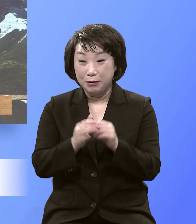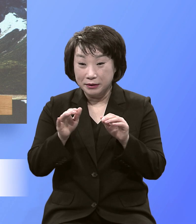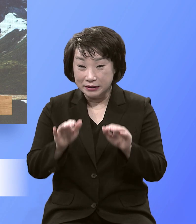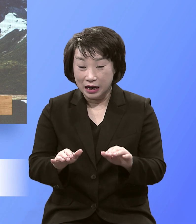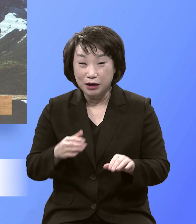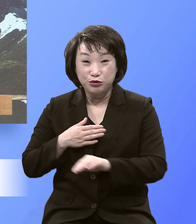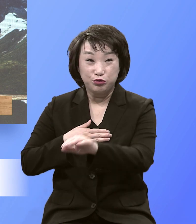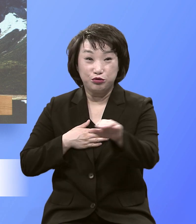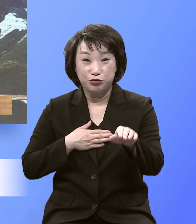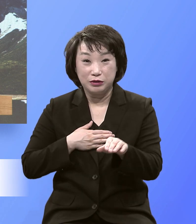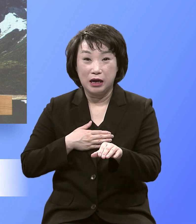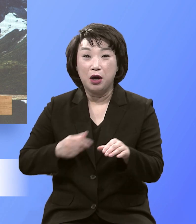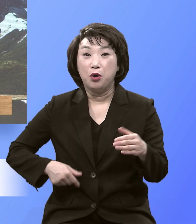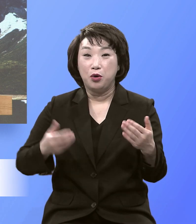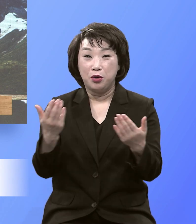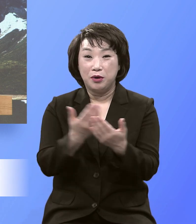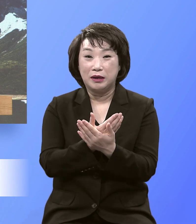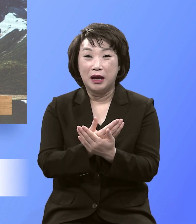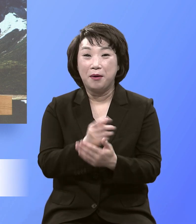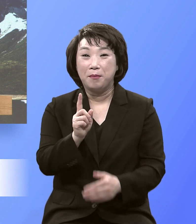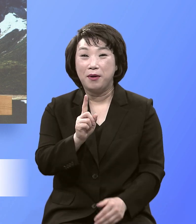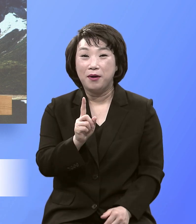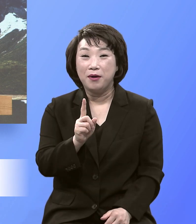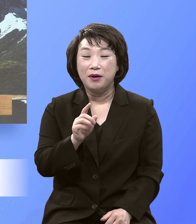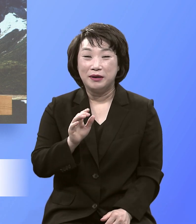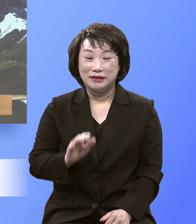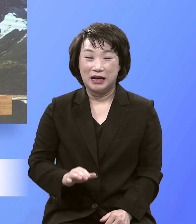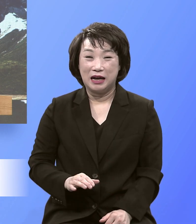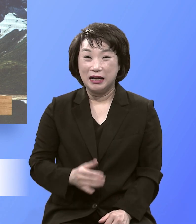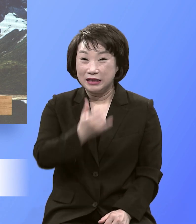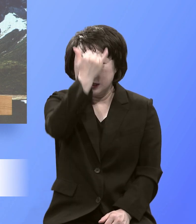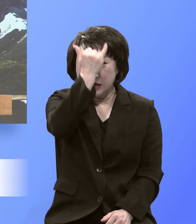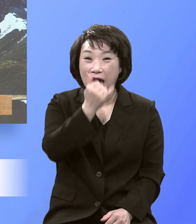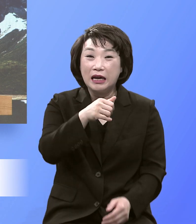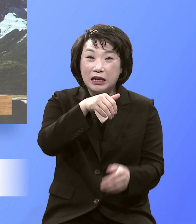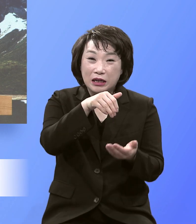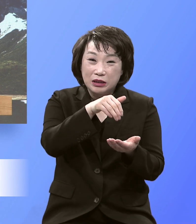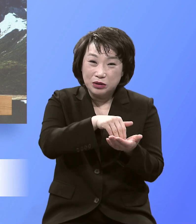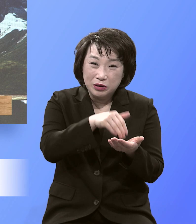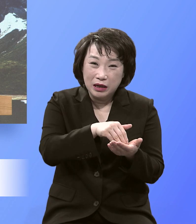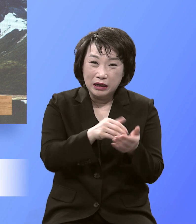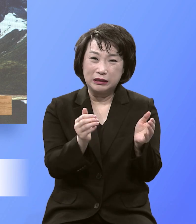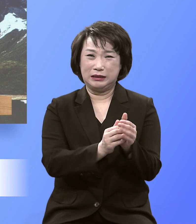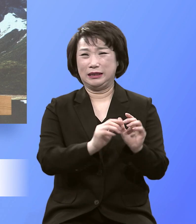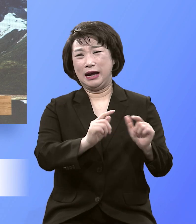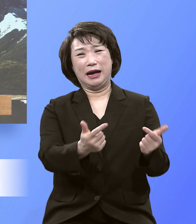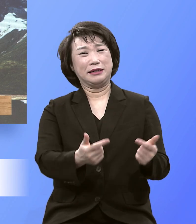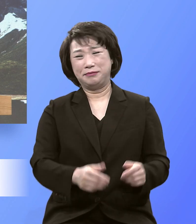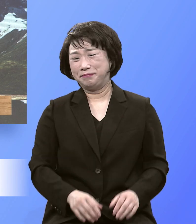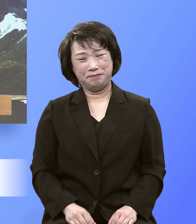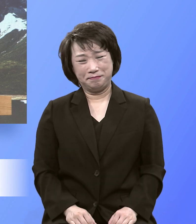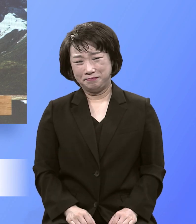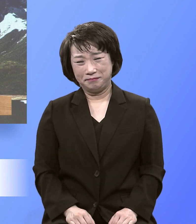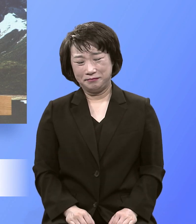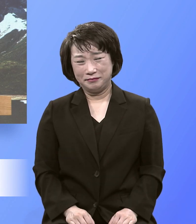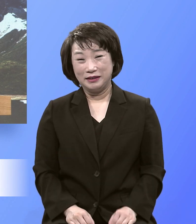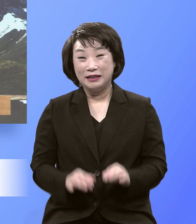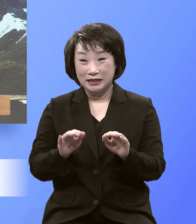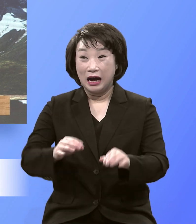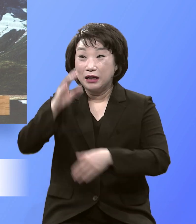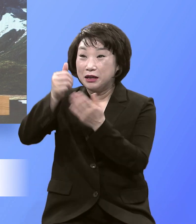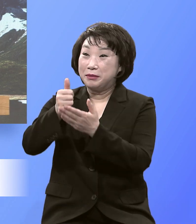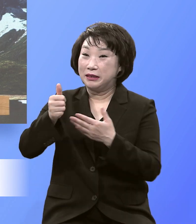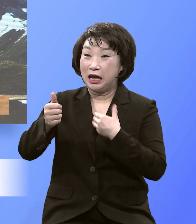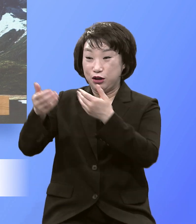그러므로 우리가 회개라고 하는 것은 도덕적인 자책이 아니라 하나님께서